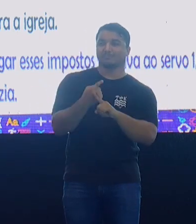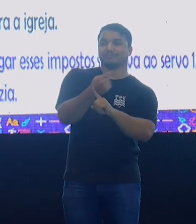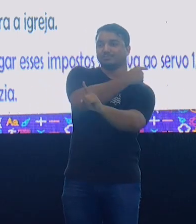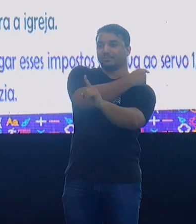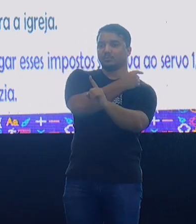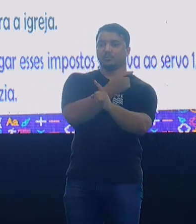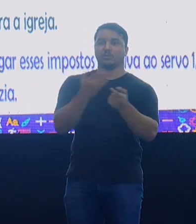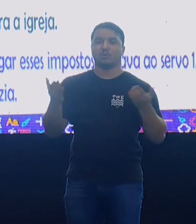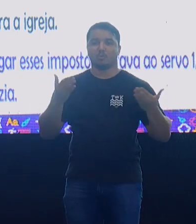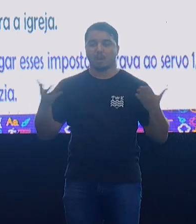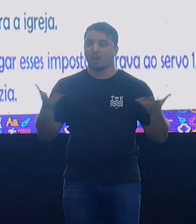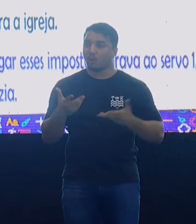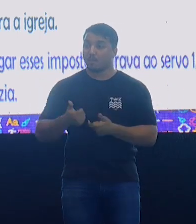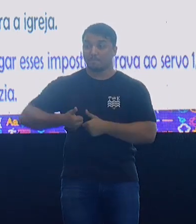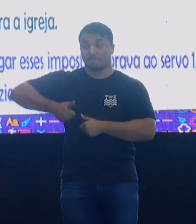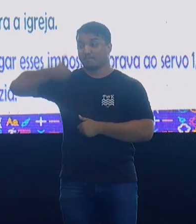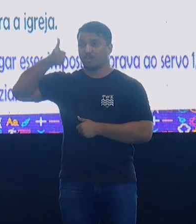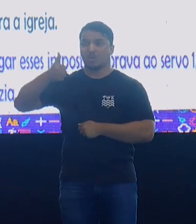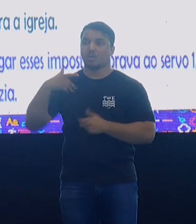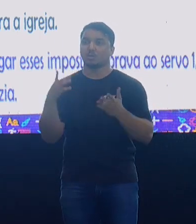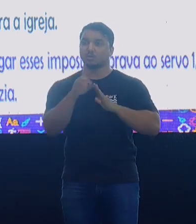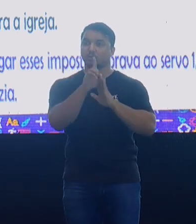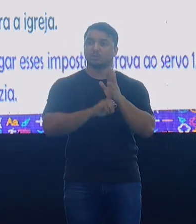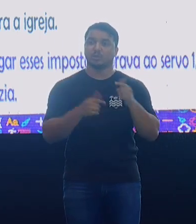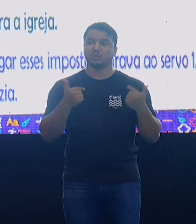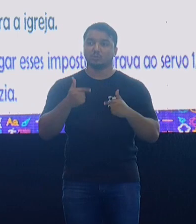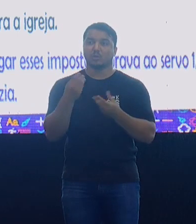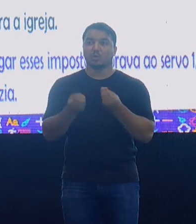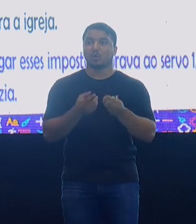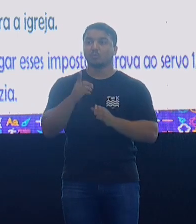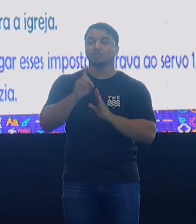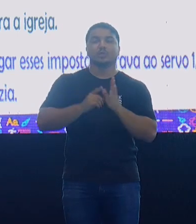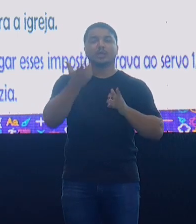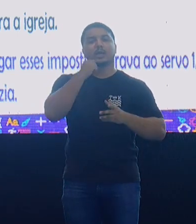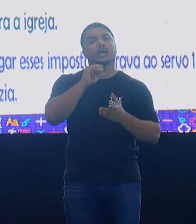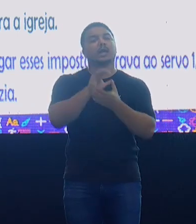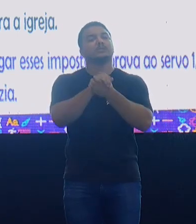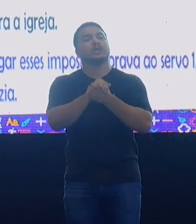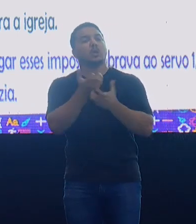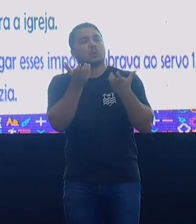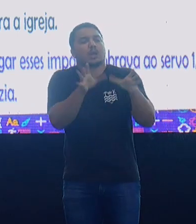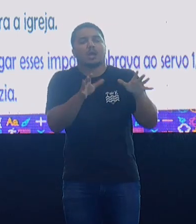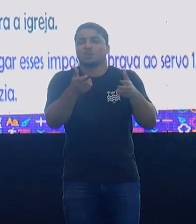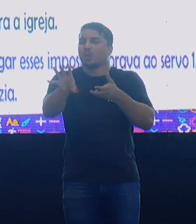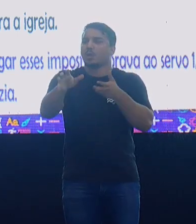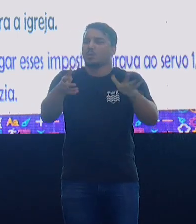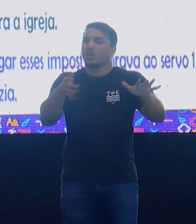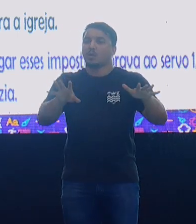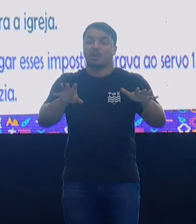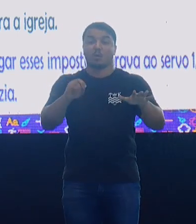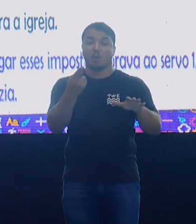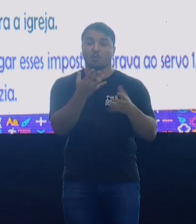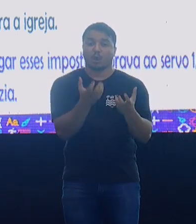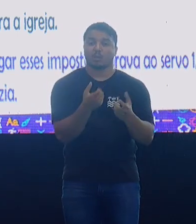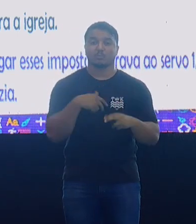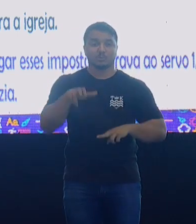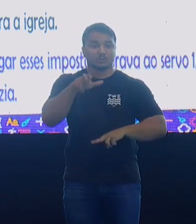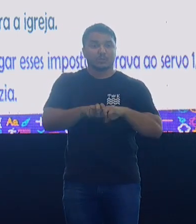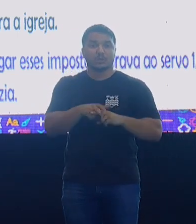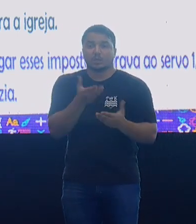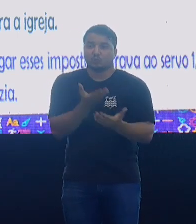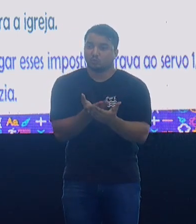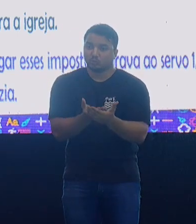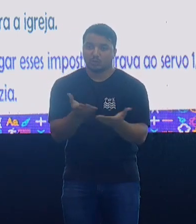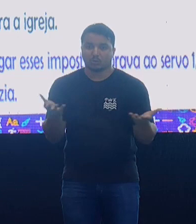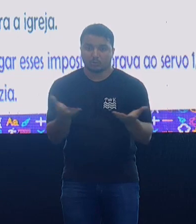outras mulheres, que não tinha sequer o direito de escolher com quem casar, que não tinha sequer o direito de estar sentada aqui